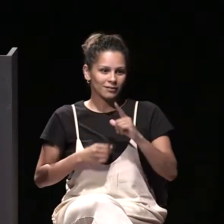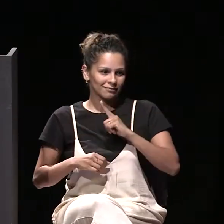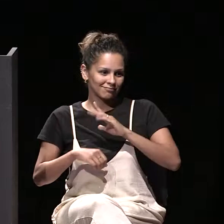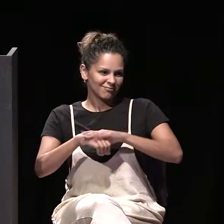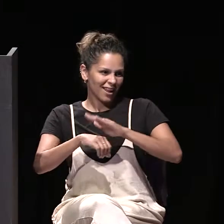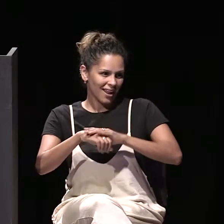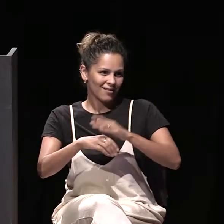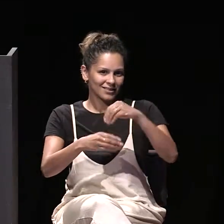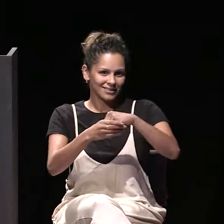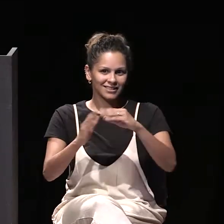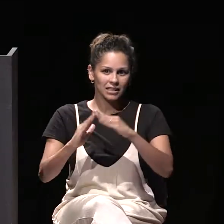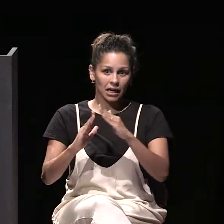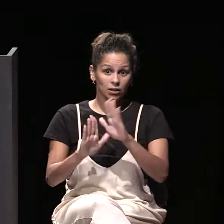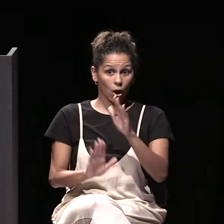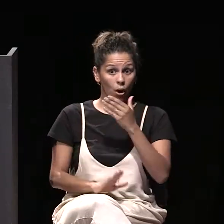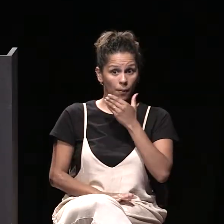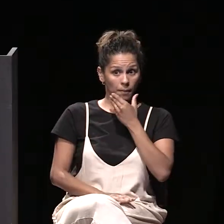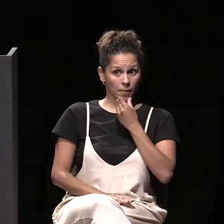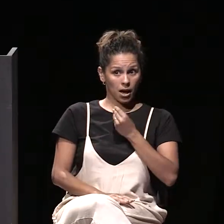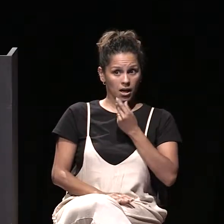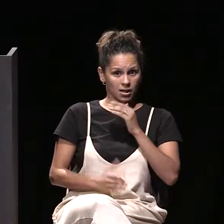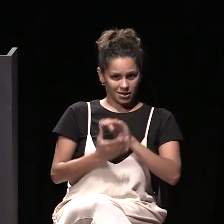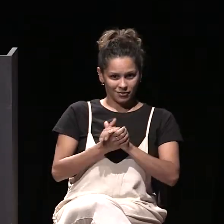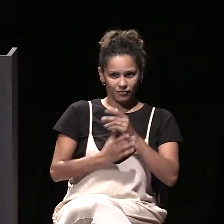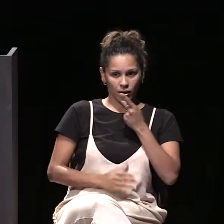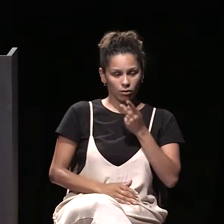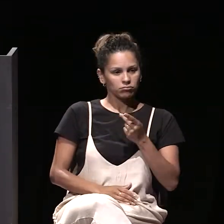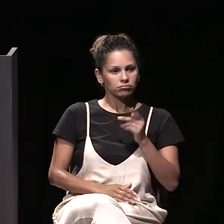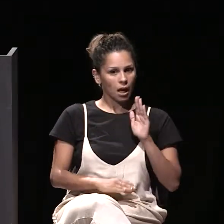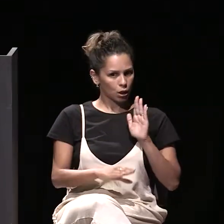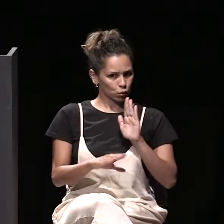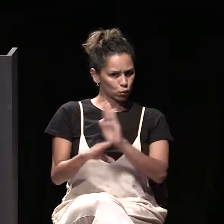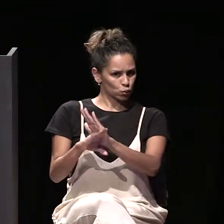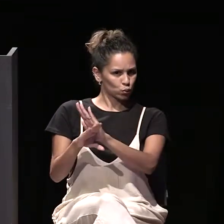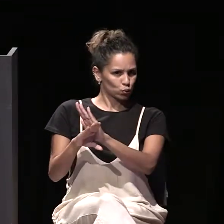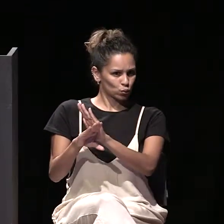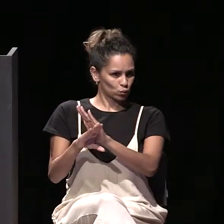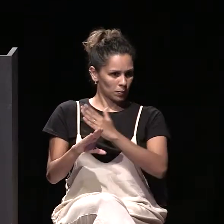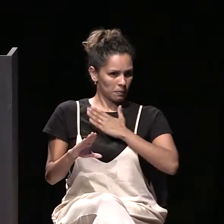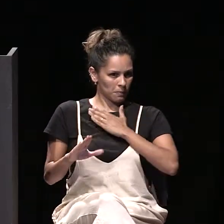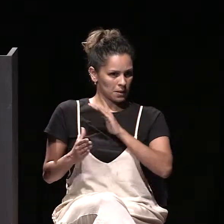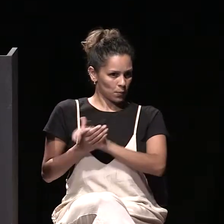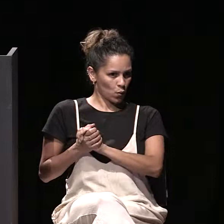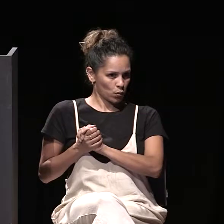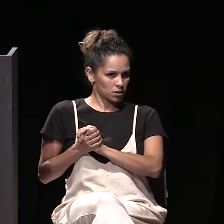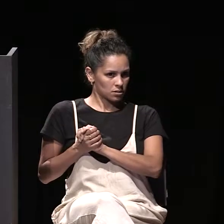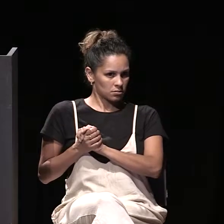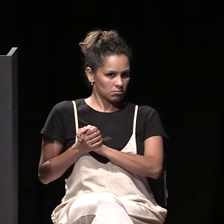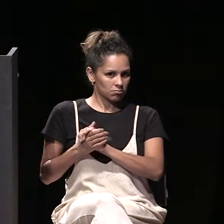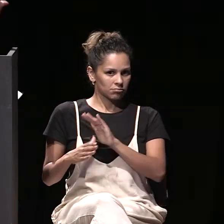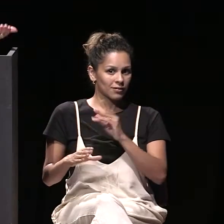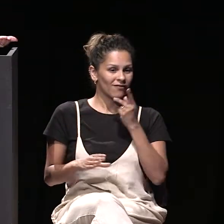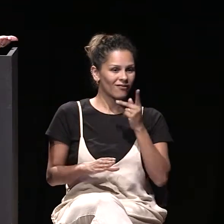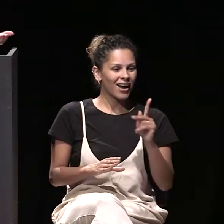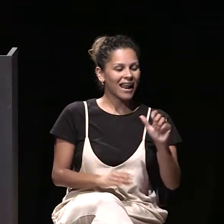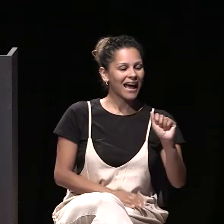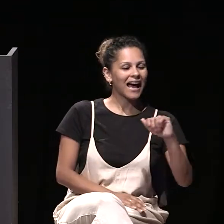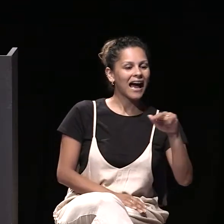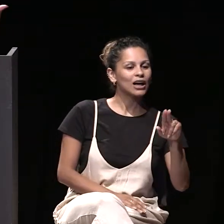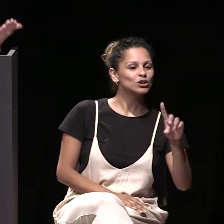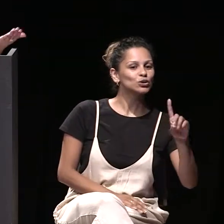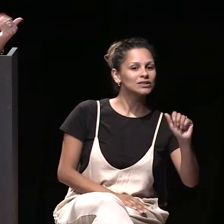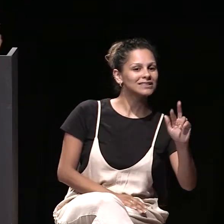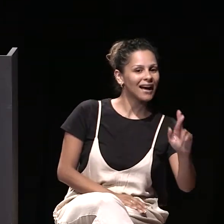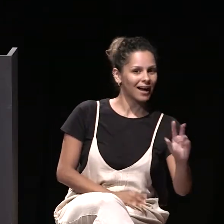homem disse assim, eu ajudo muito minha mulher. Quando ele disse eu ajudo, ele está dizendo o quê? Que